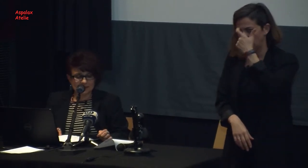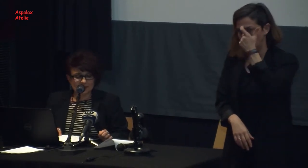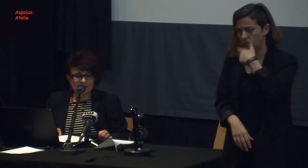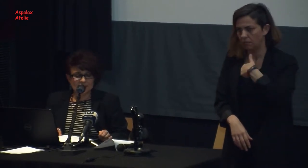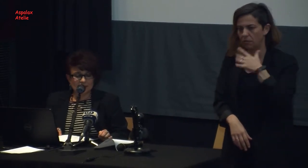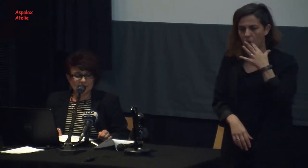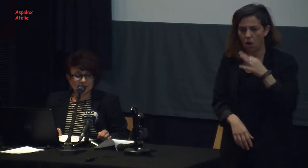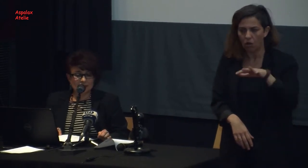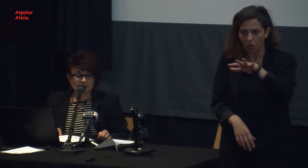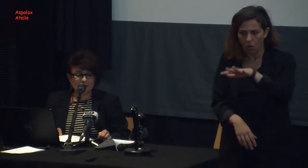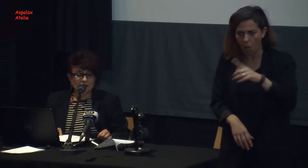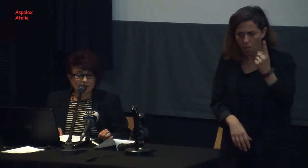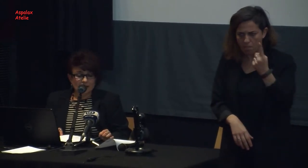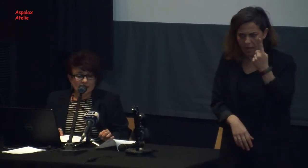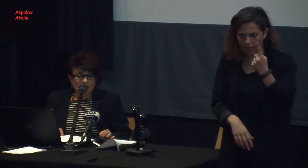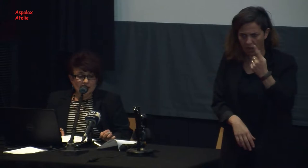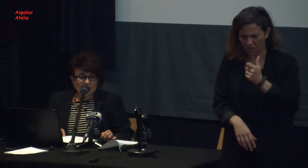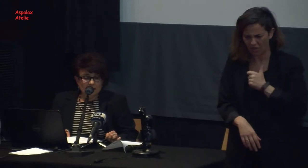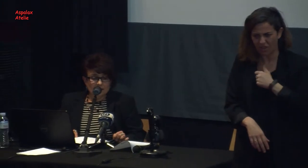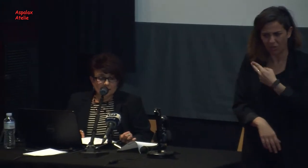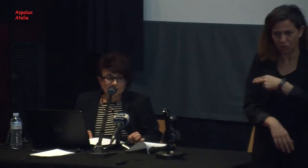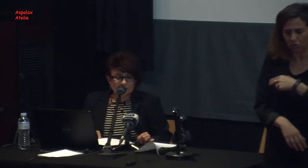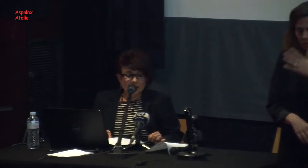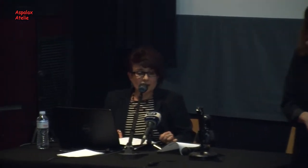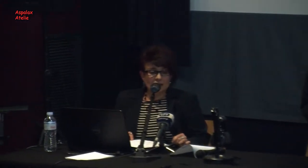απάνθρωπες οι συνθήκες.